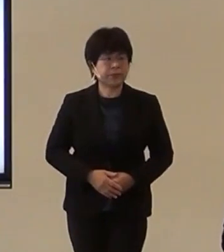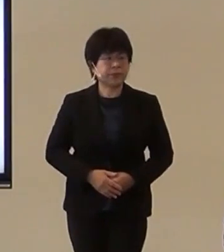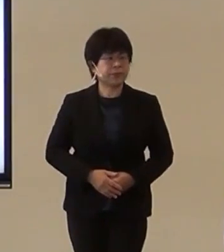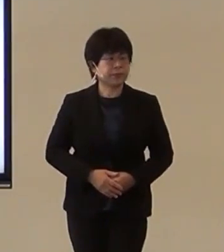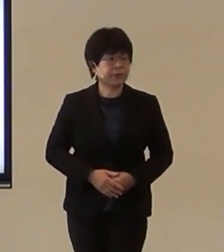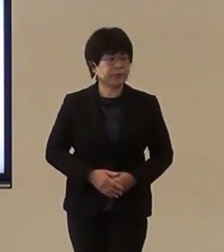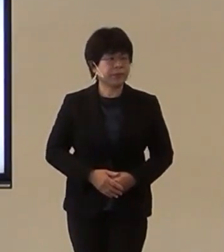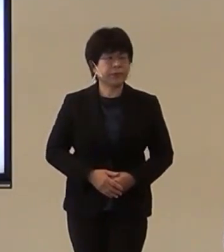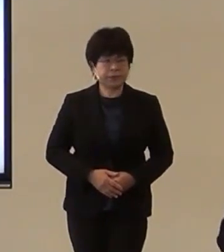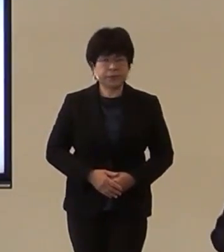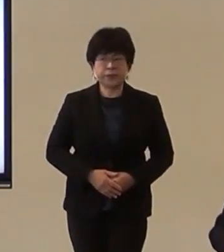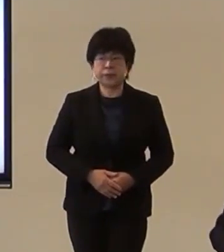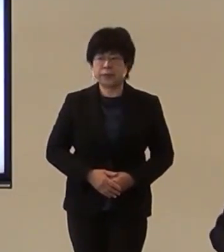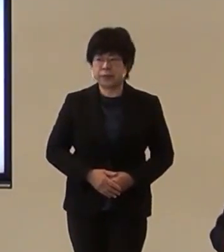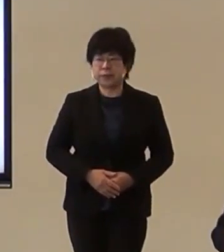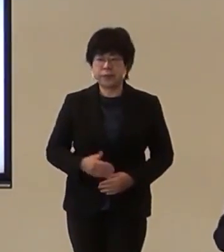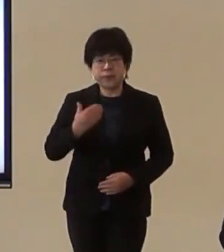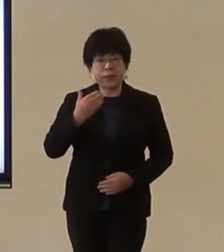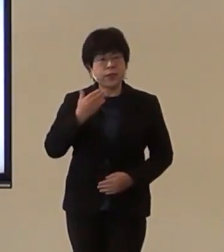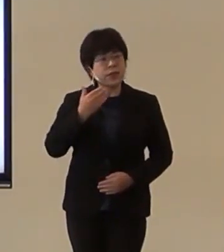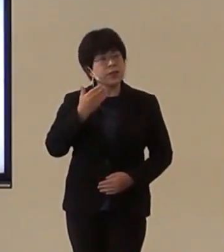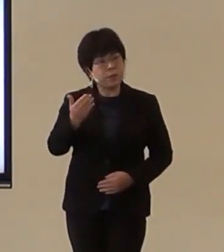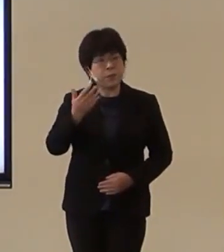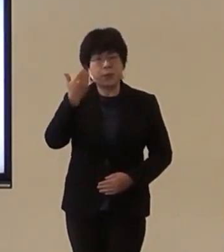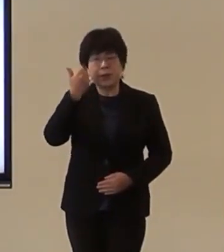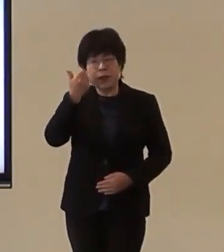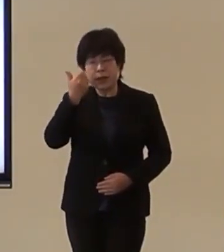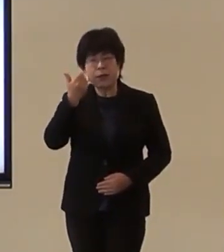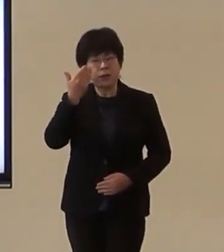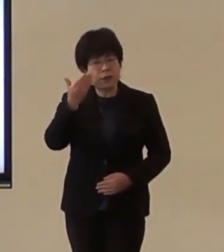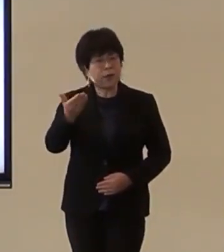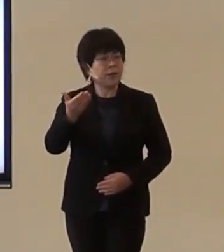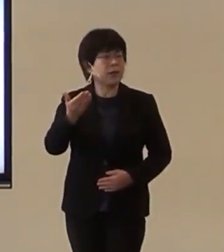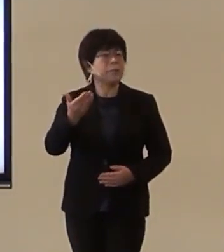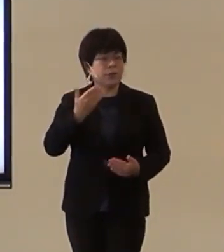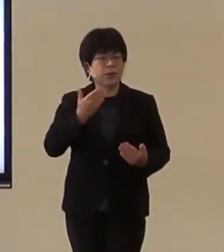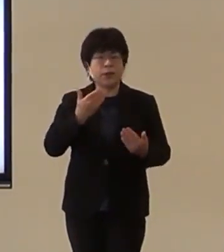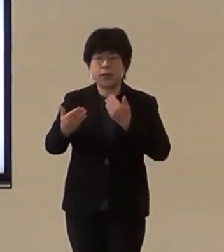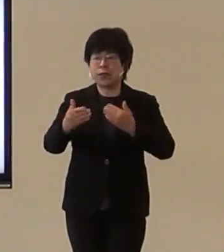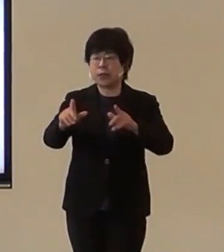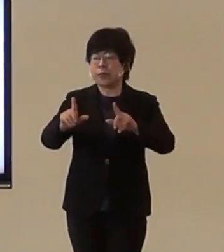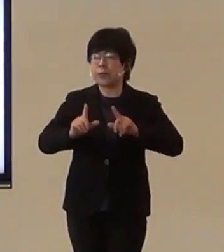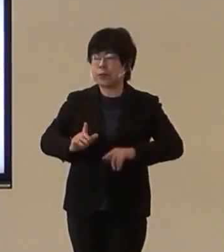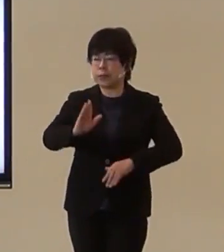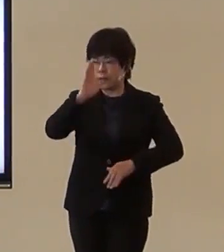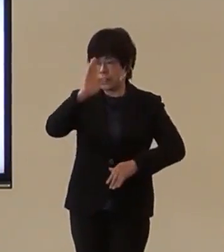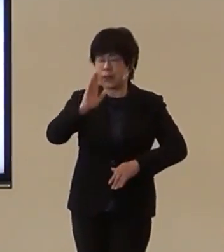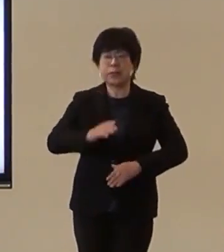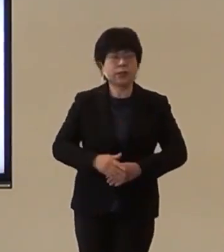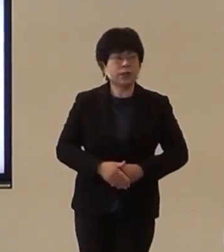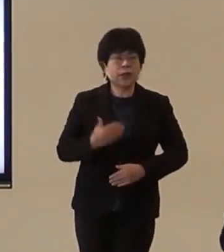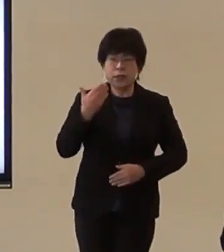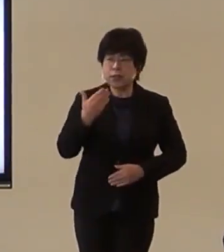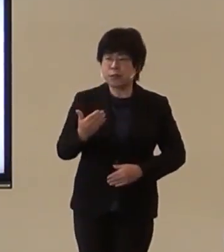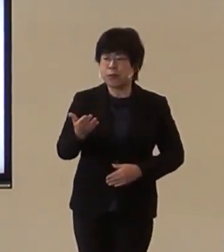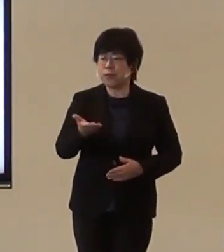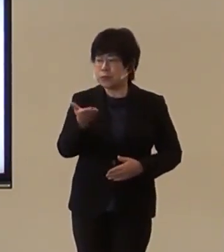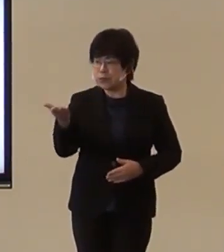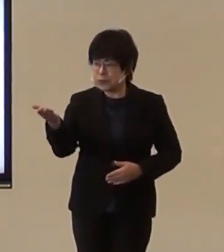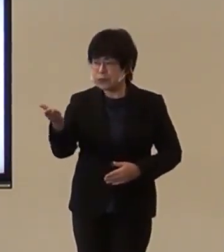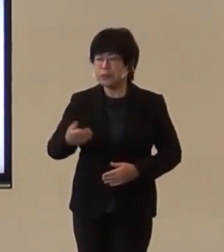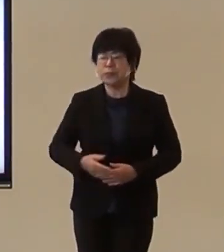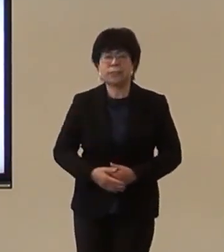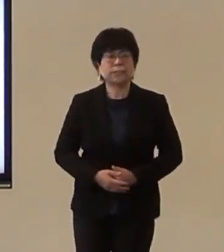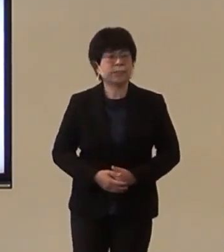続きまして、どの回の質問であるかを説明していただきますようお願いをいたします。それでは質問のありますか、手を挙げてお願いいたします